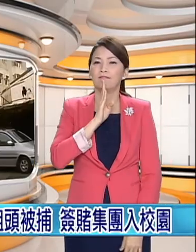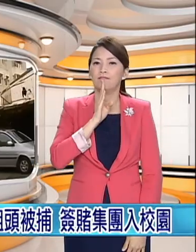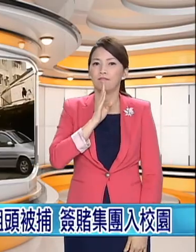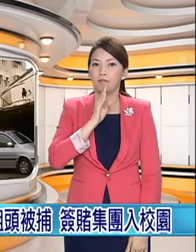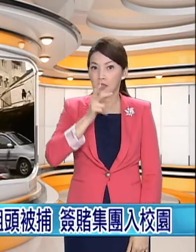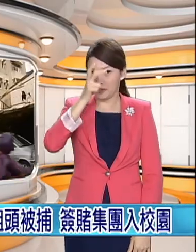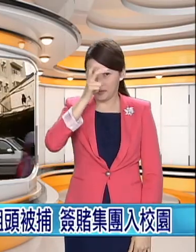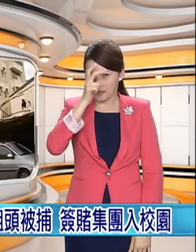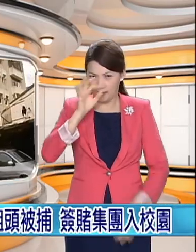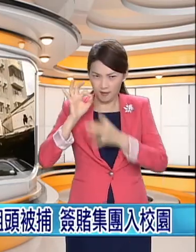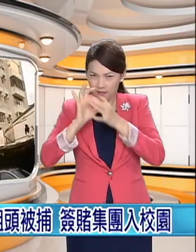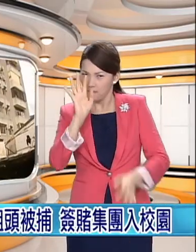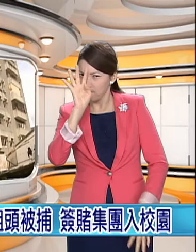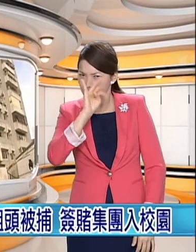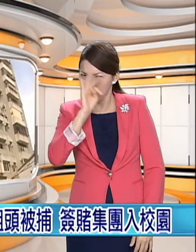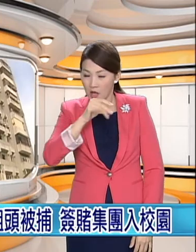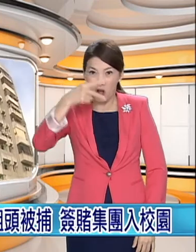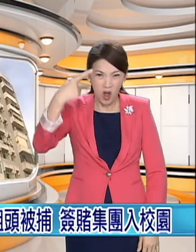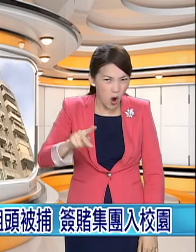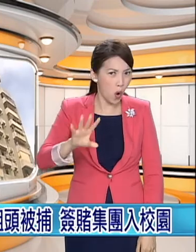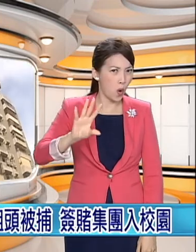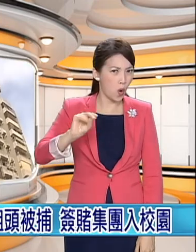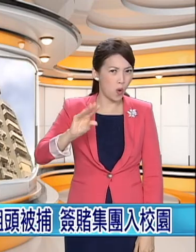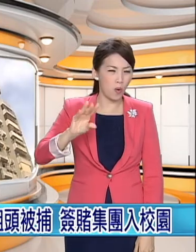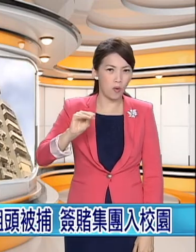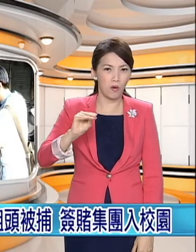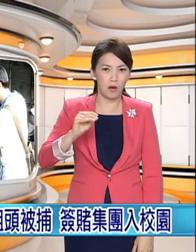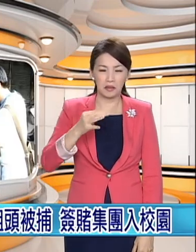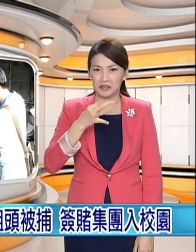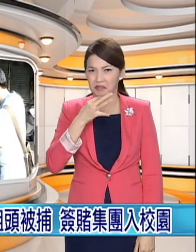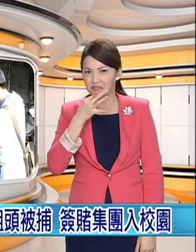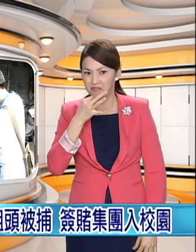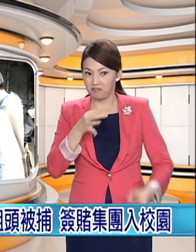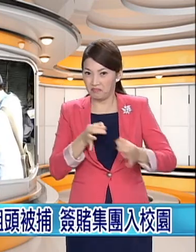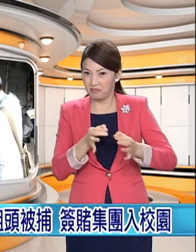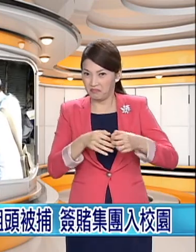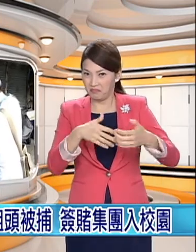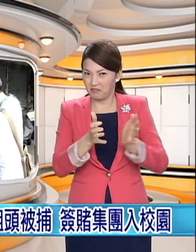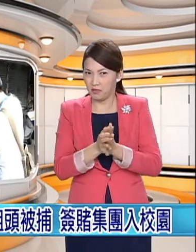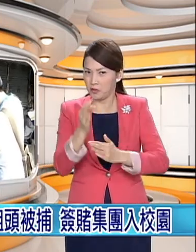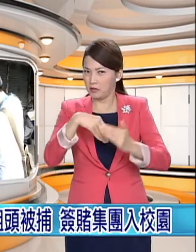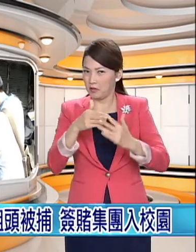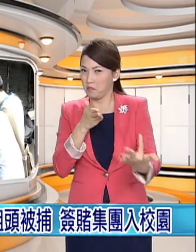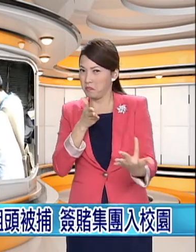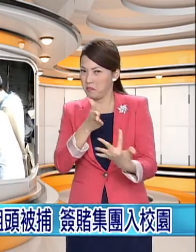续追查共犯，以防止迁堵集团入侵校园。